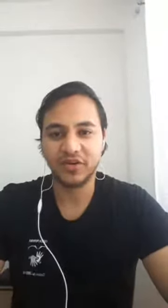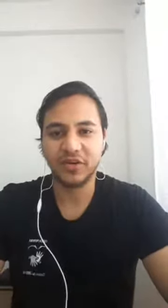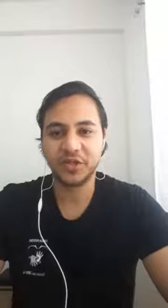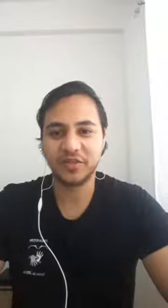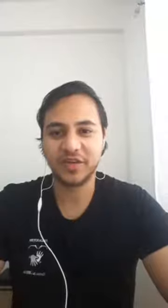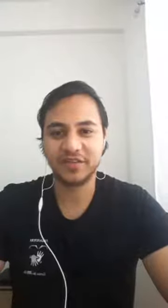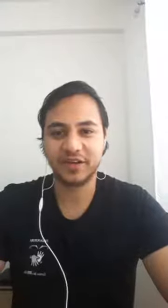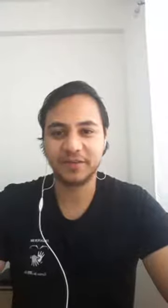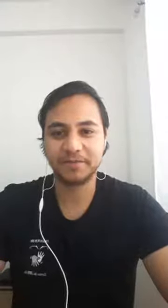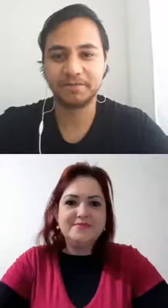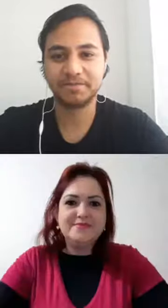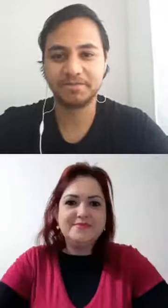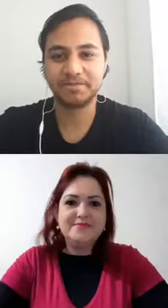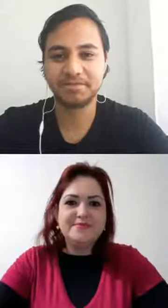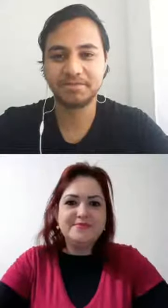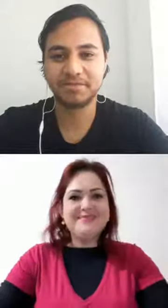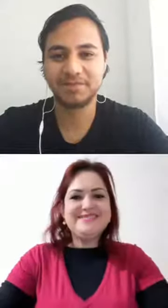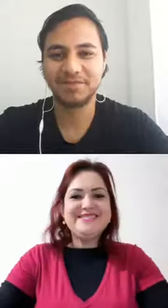Agora acho que vai dar certo.